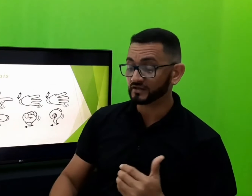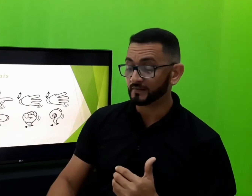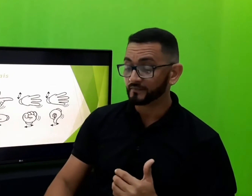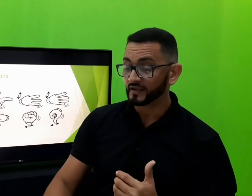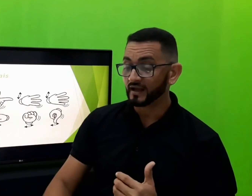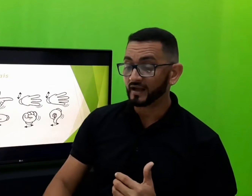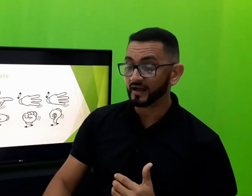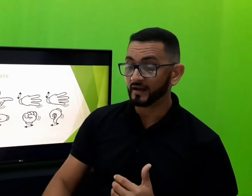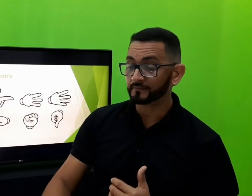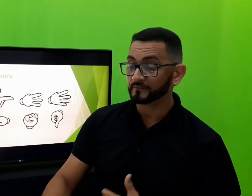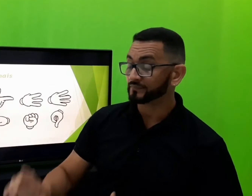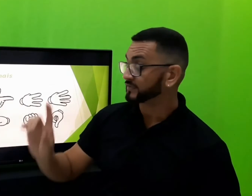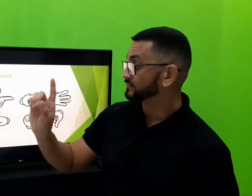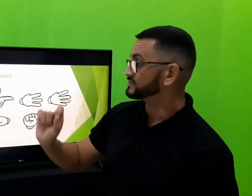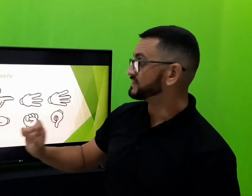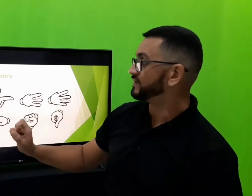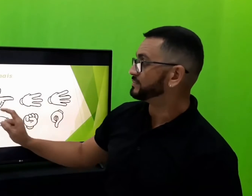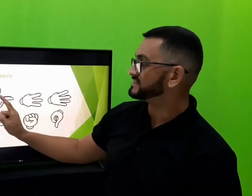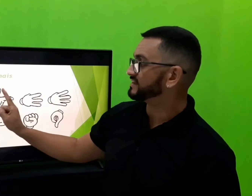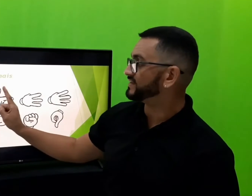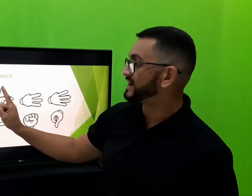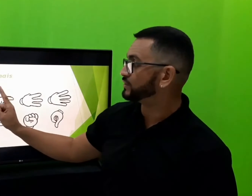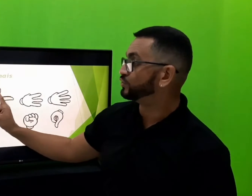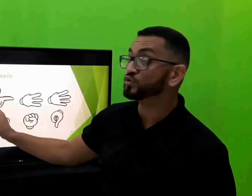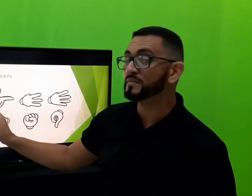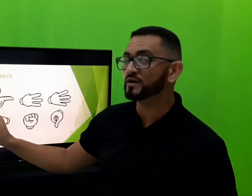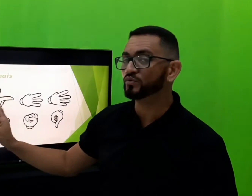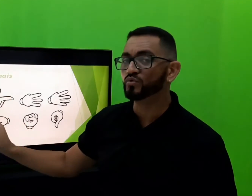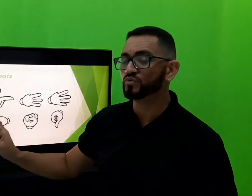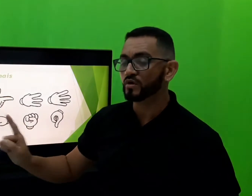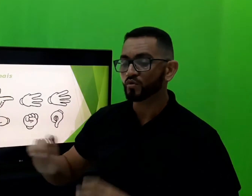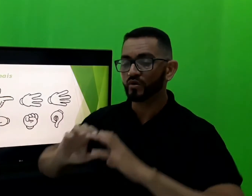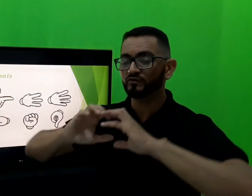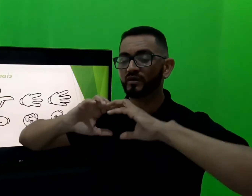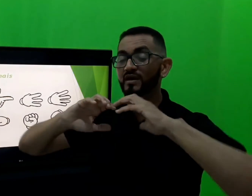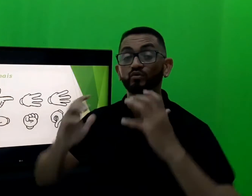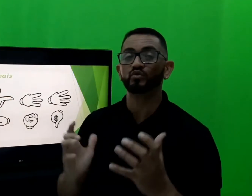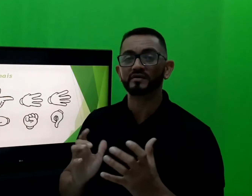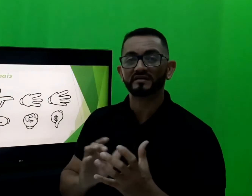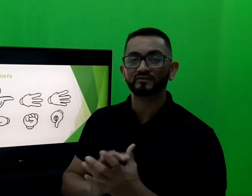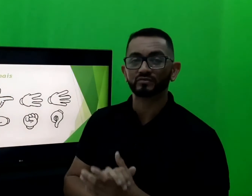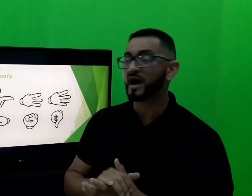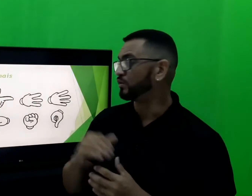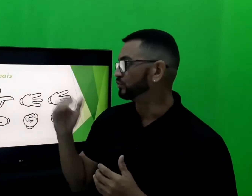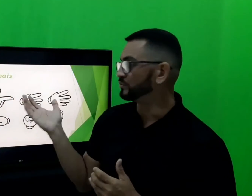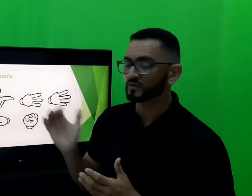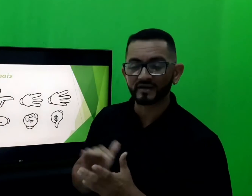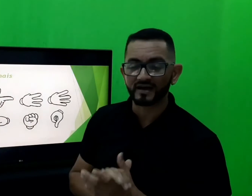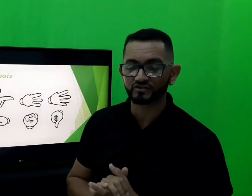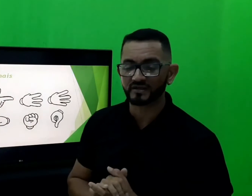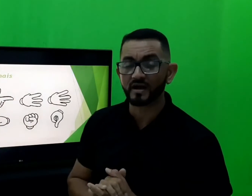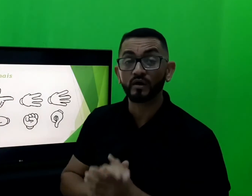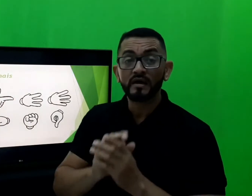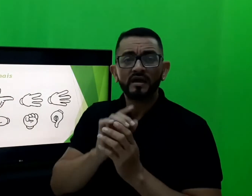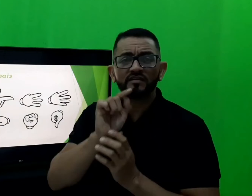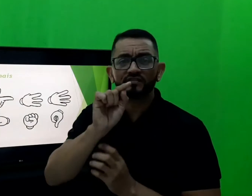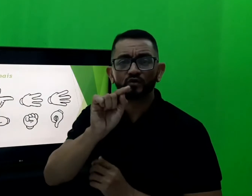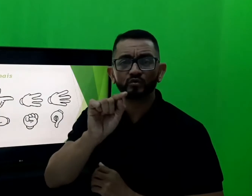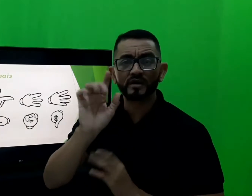matemática você vai observar que o número 1, quando ele é um número natural ou um número cardinal, ele vem um número